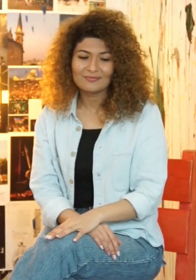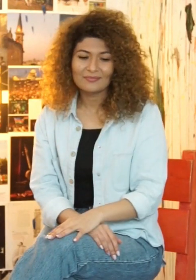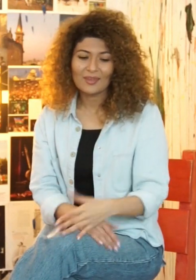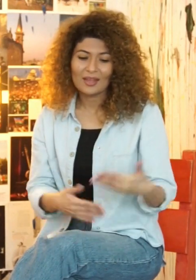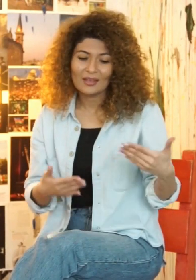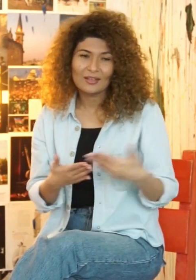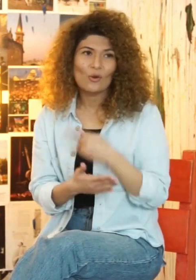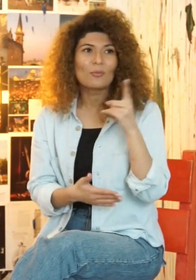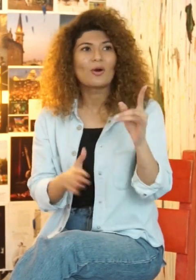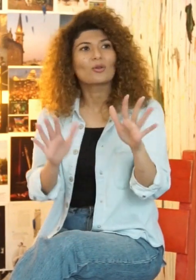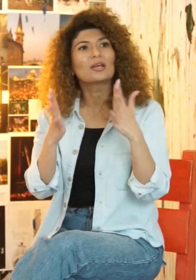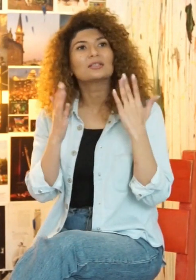Yenə o bağ olaydı.